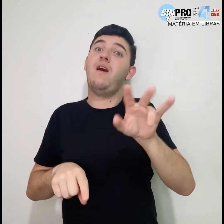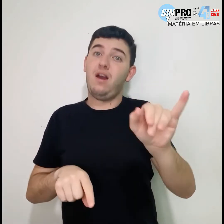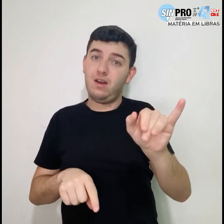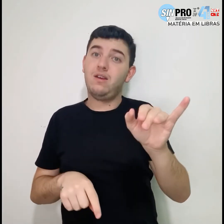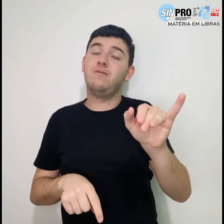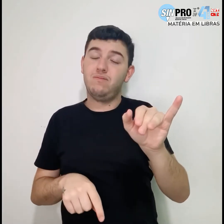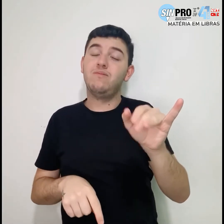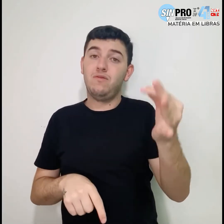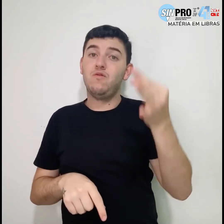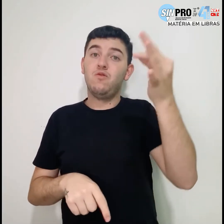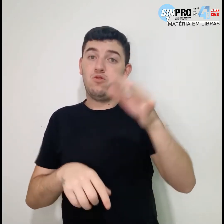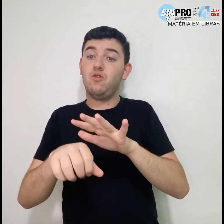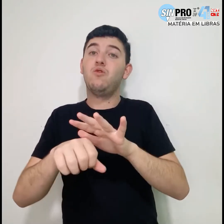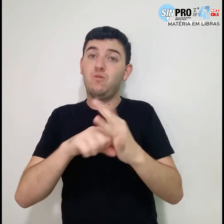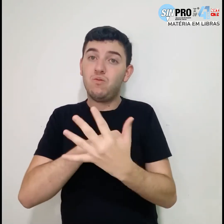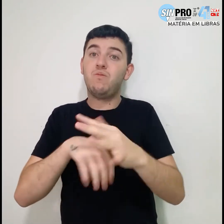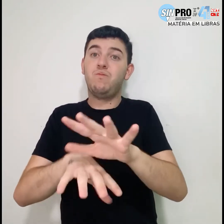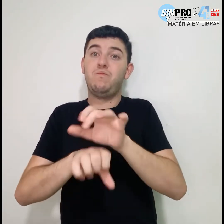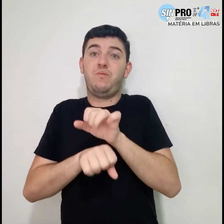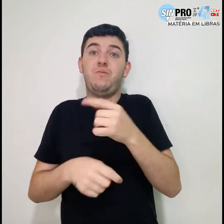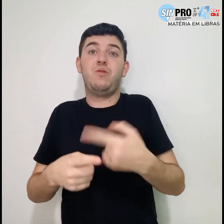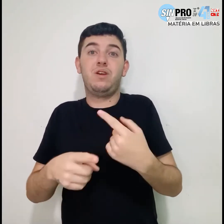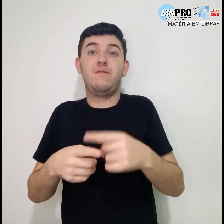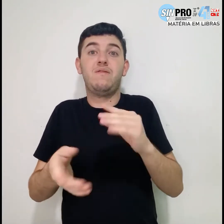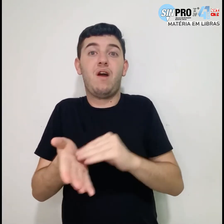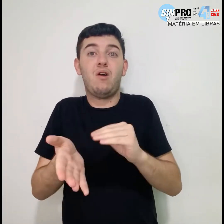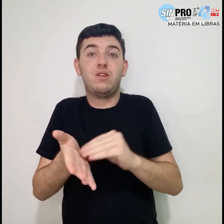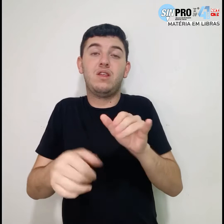sanitárias e médicas de distanciamento social.